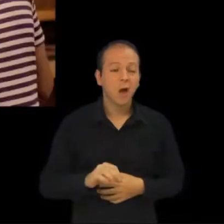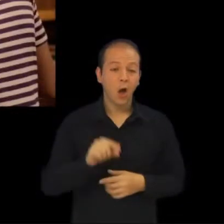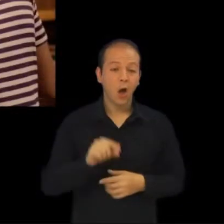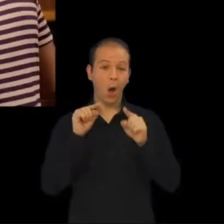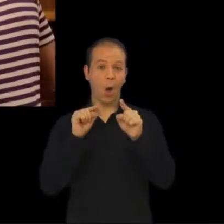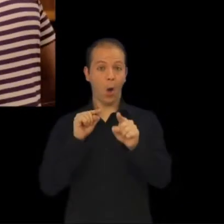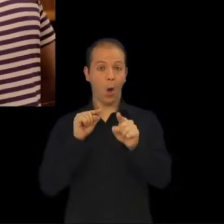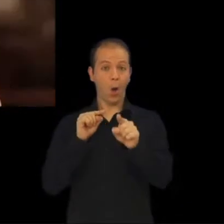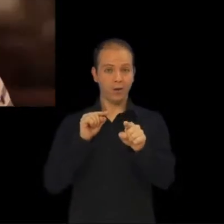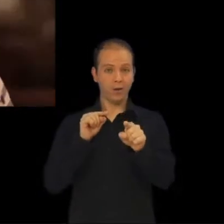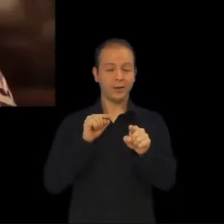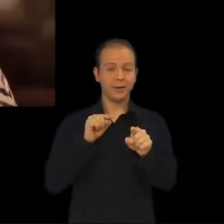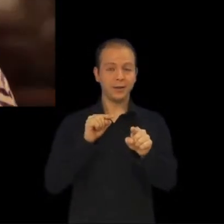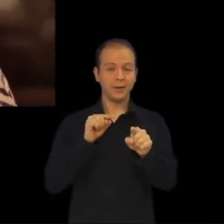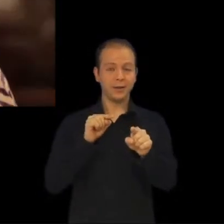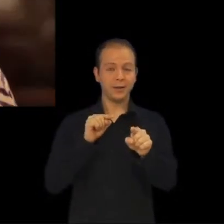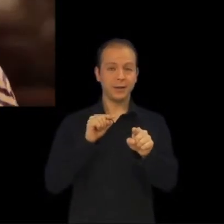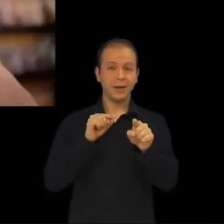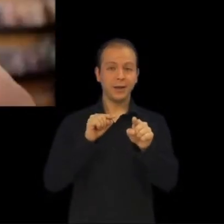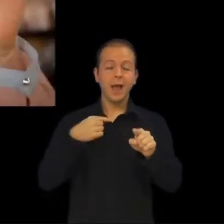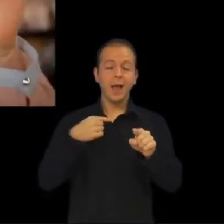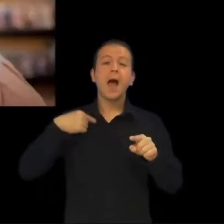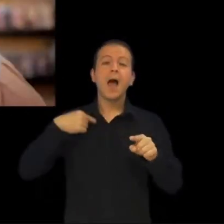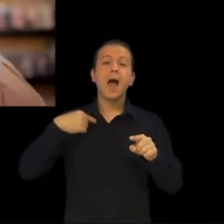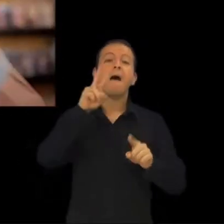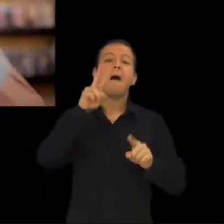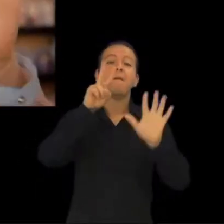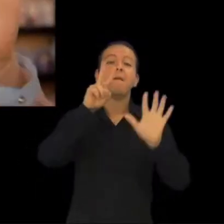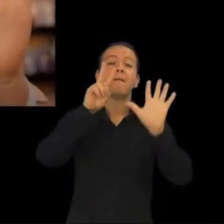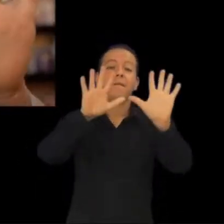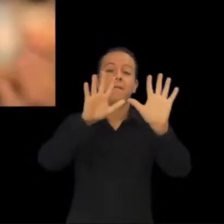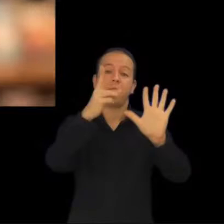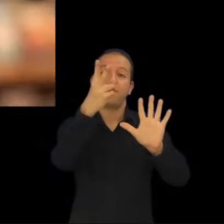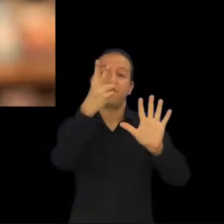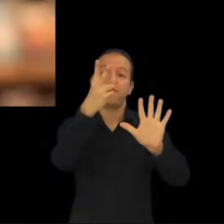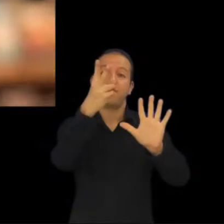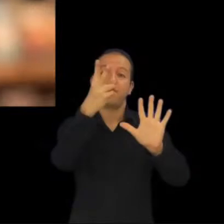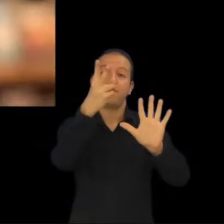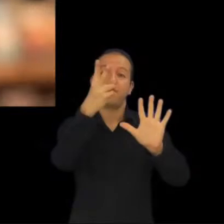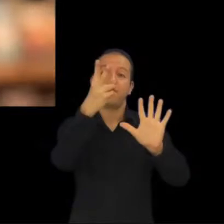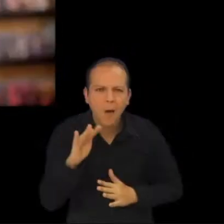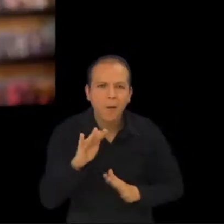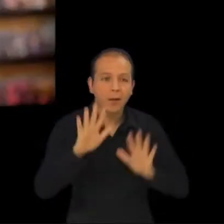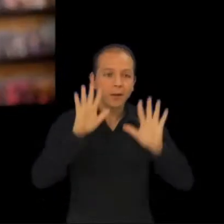Ela cutuca o rapaz. 20 reais. Entendeu?